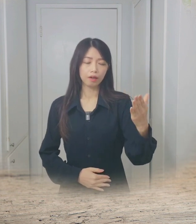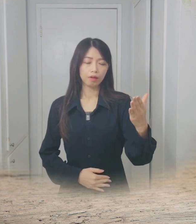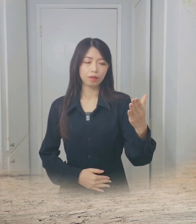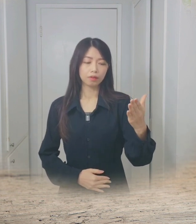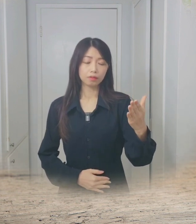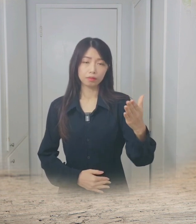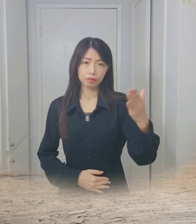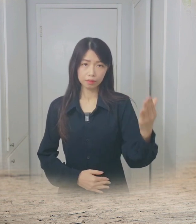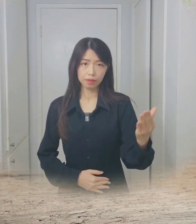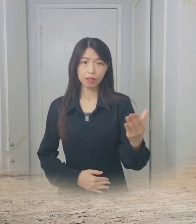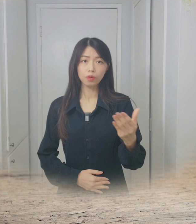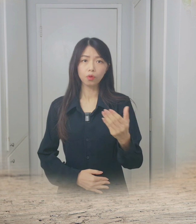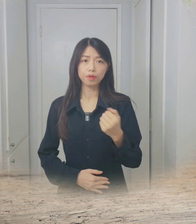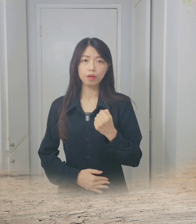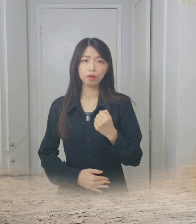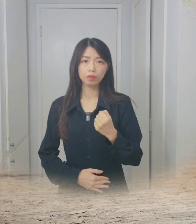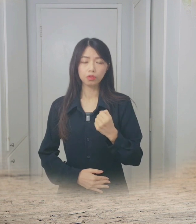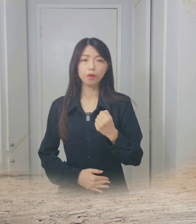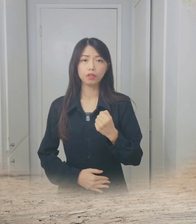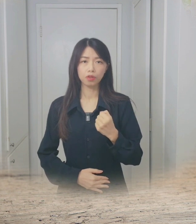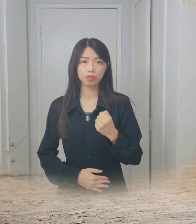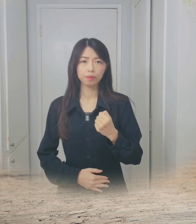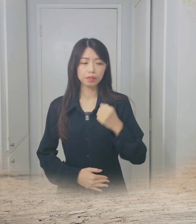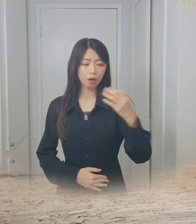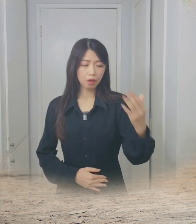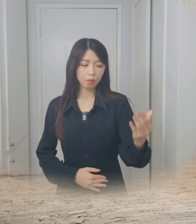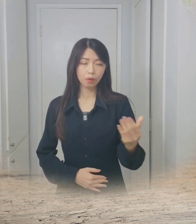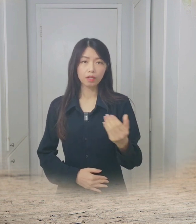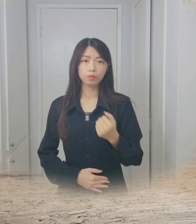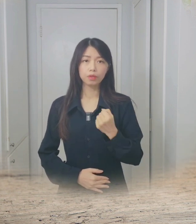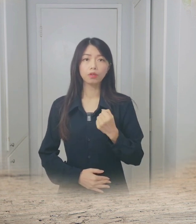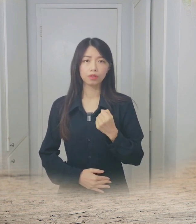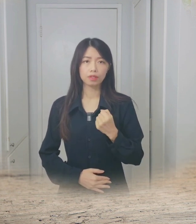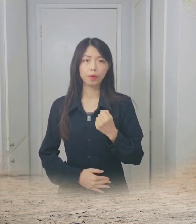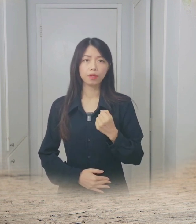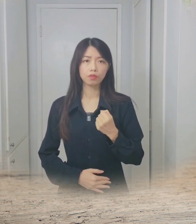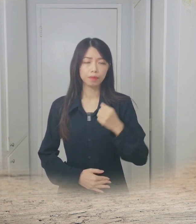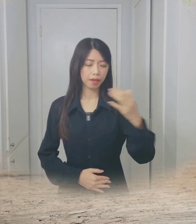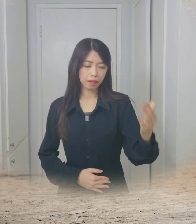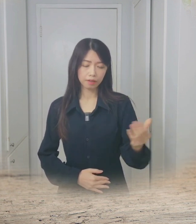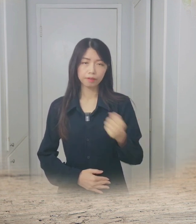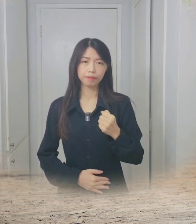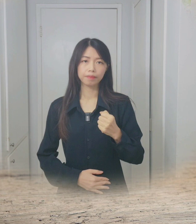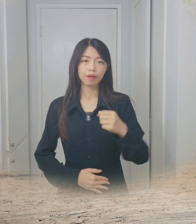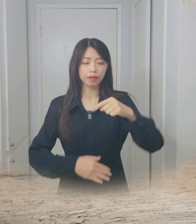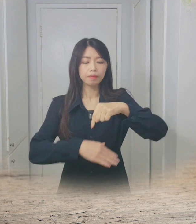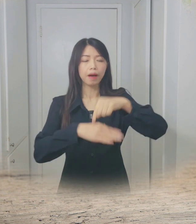내 쪽으로 오면서 주먹을 쥐어 주시면서 뭔가 움켜지듯이 표현해 주시면 돼요.